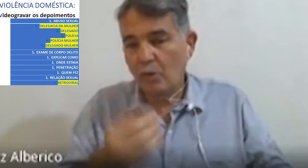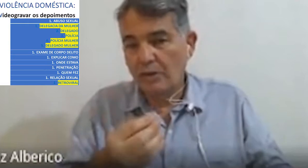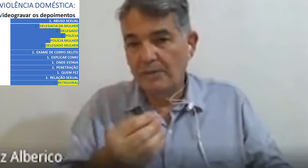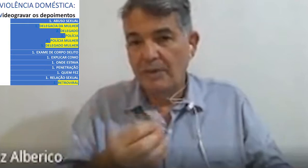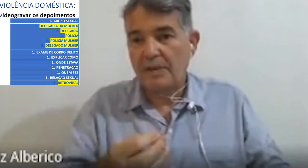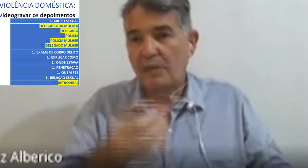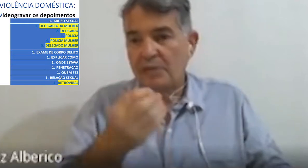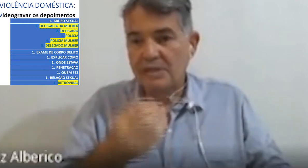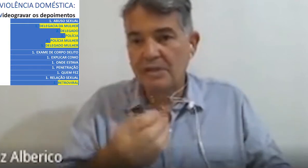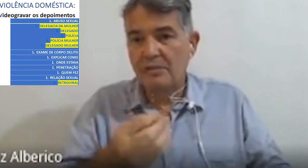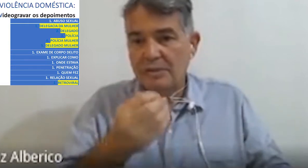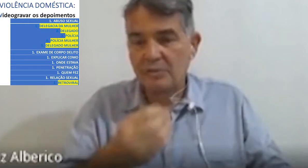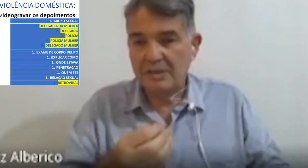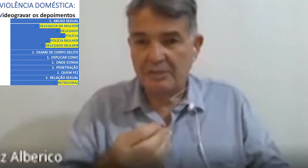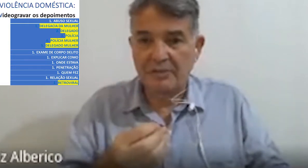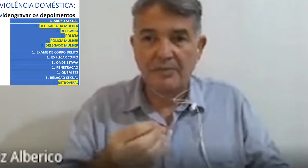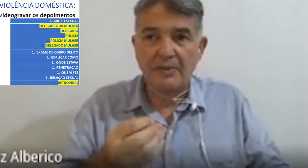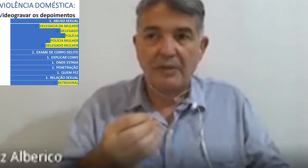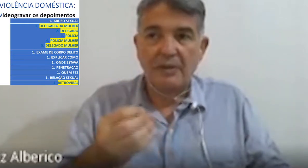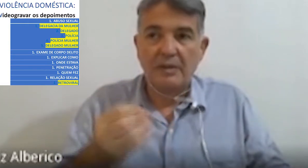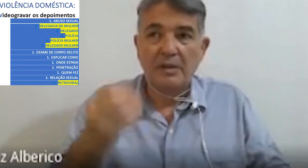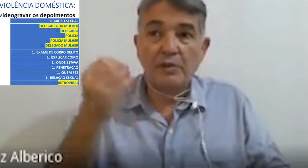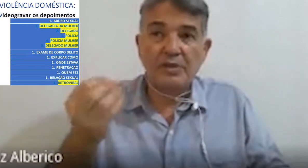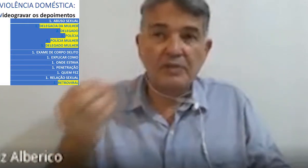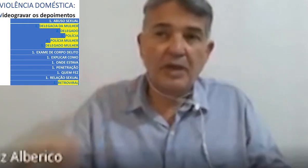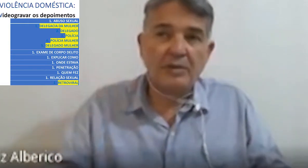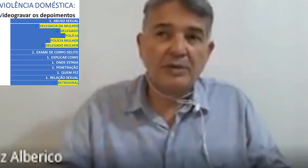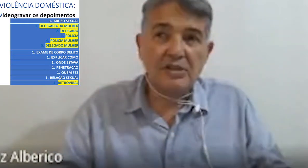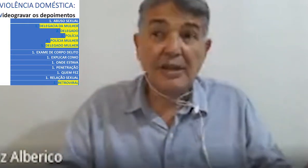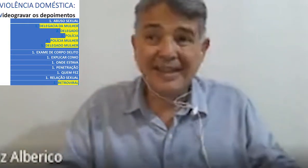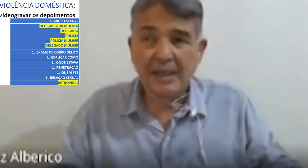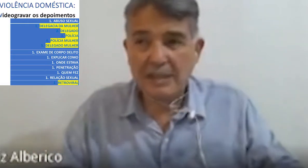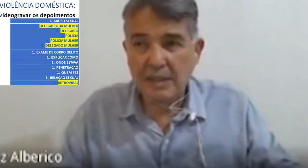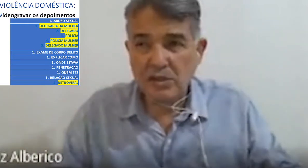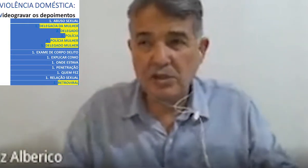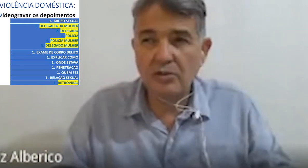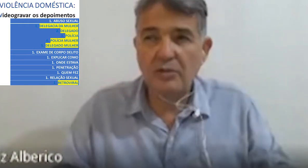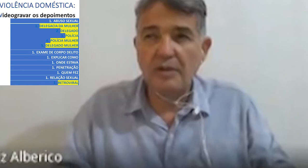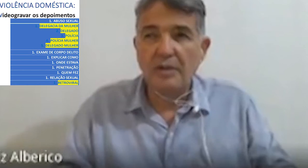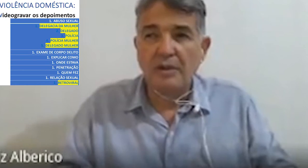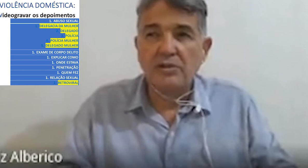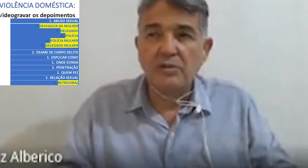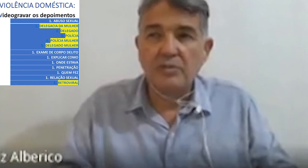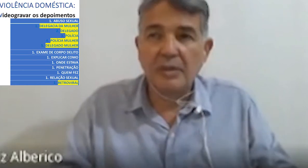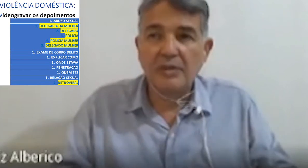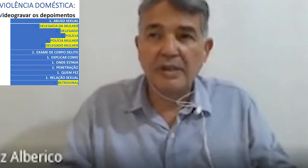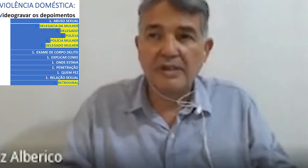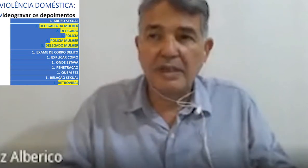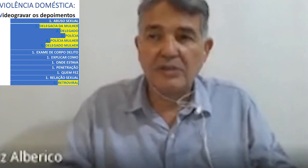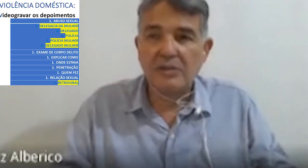identificou que aconteceu uma situação, inclusive já tem esse registro de uma adolescente de